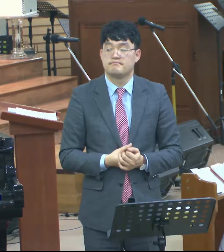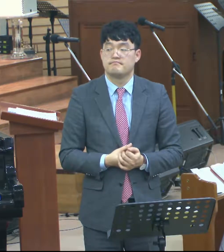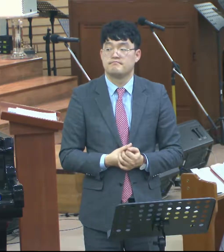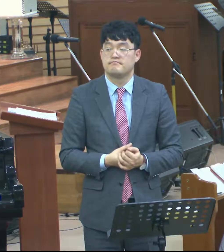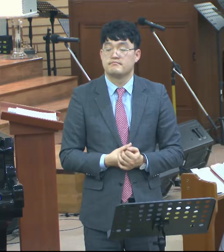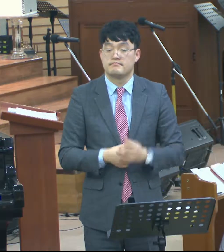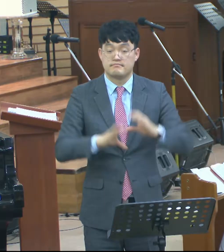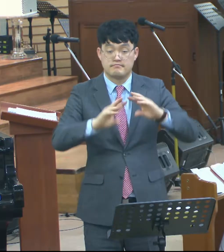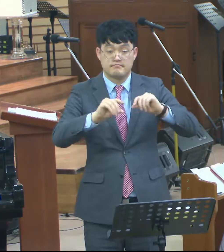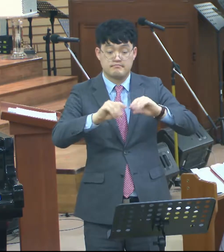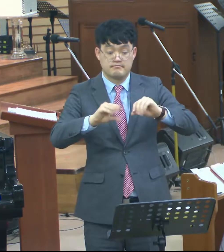토지는 하나님의 것이에요.